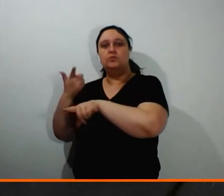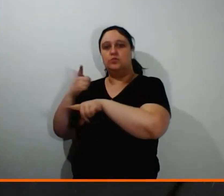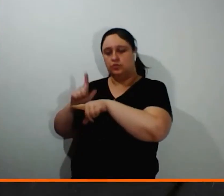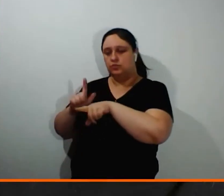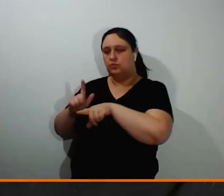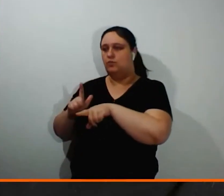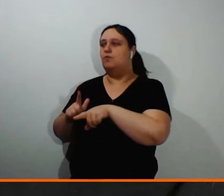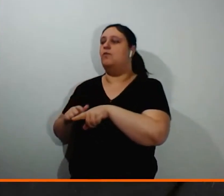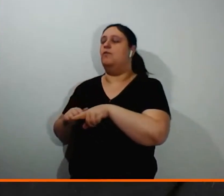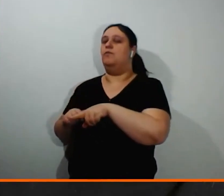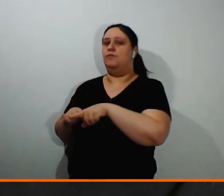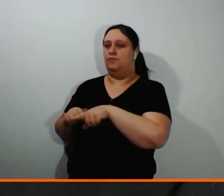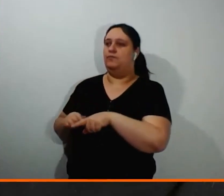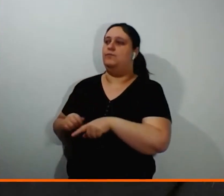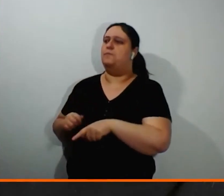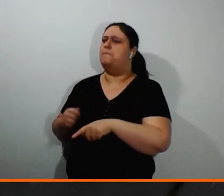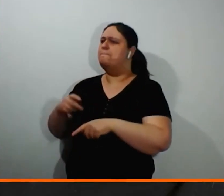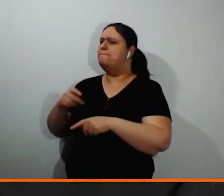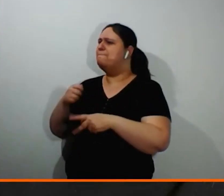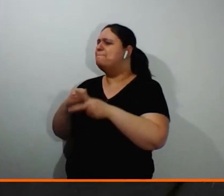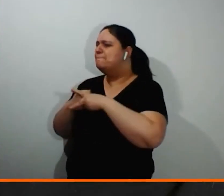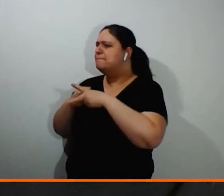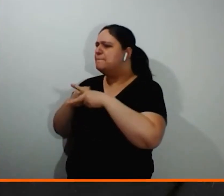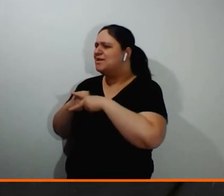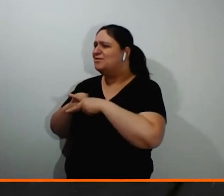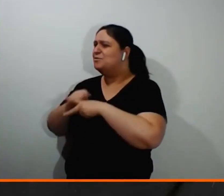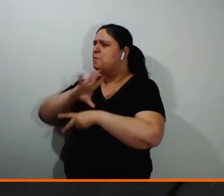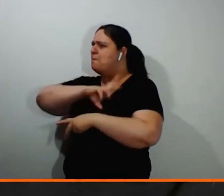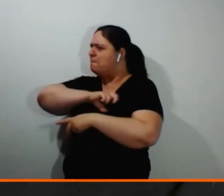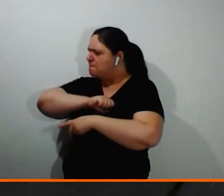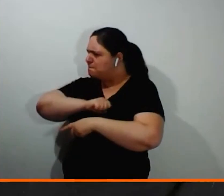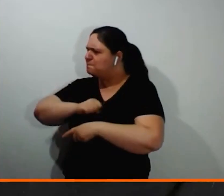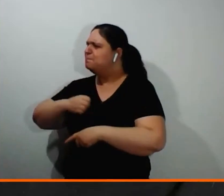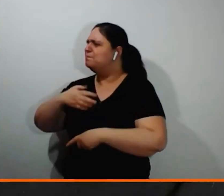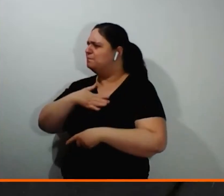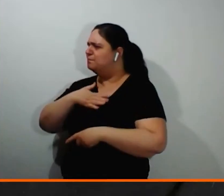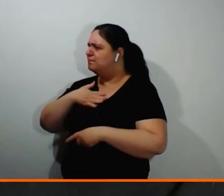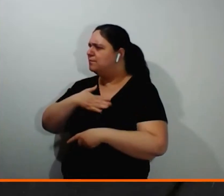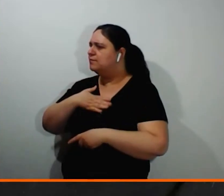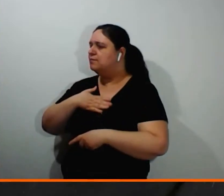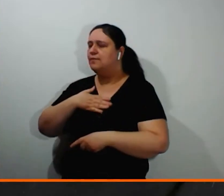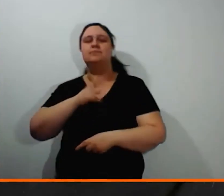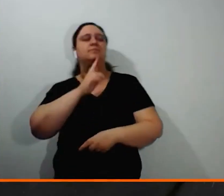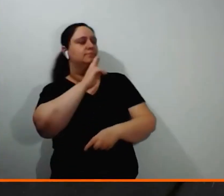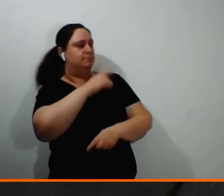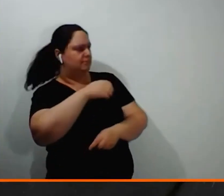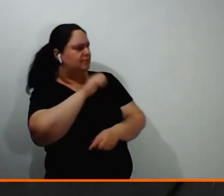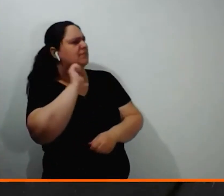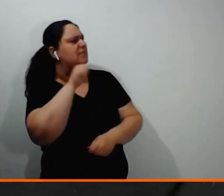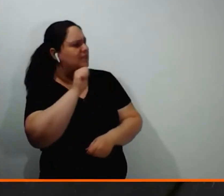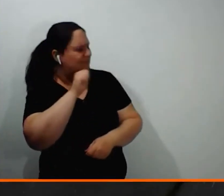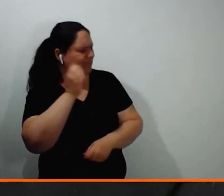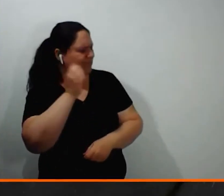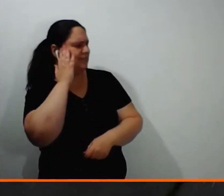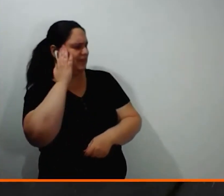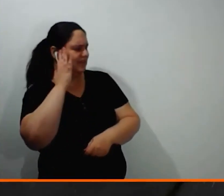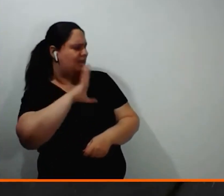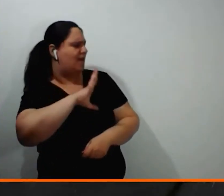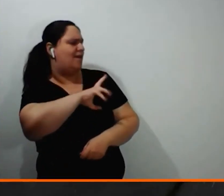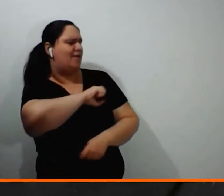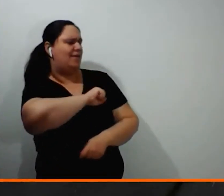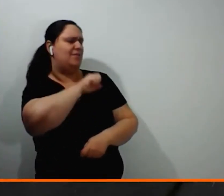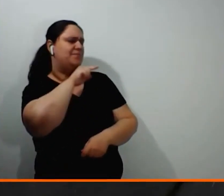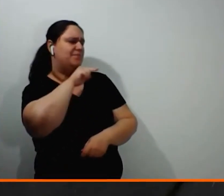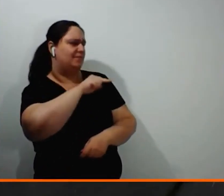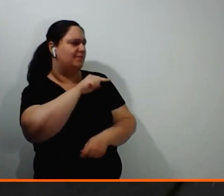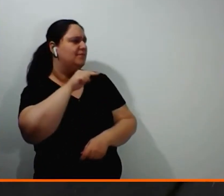João, tu me amas? Ele lhe disse: sim, Senhor, tu sabes que te amo. Disse-lhe